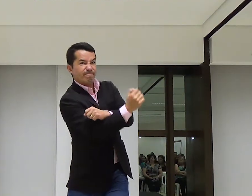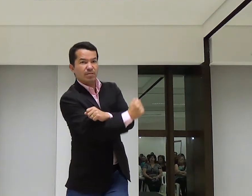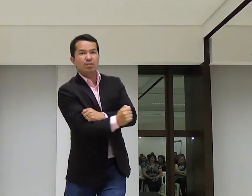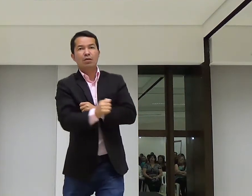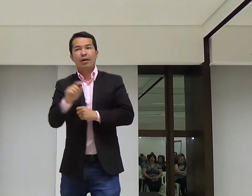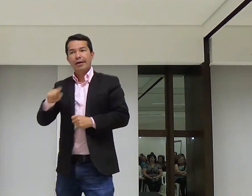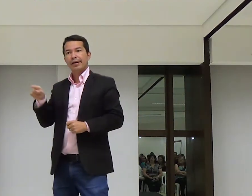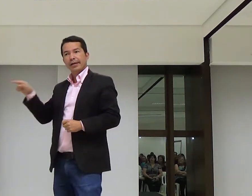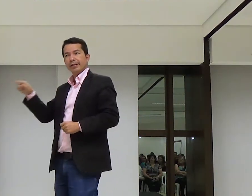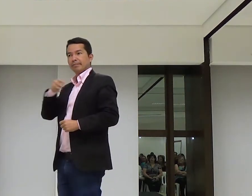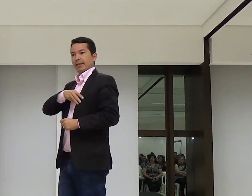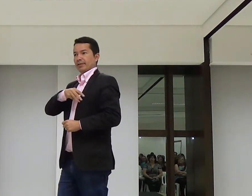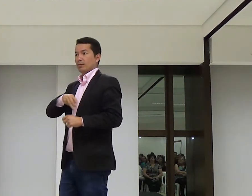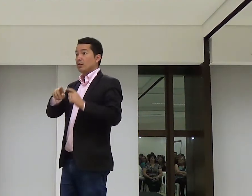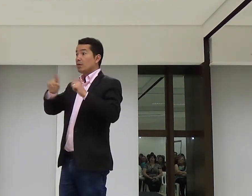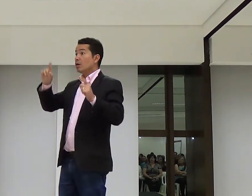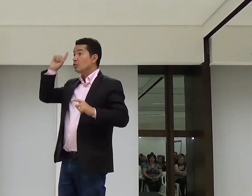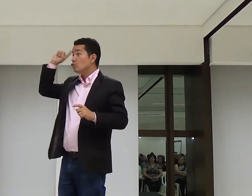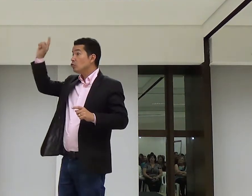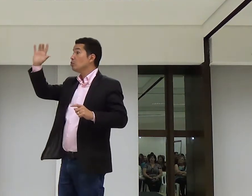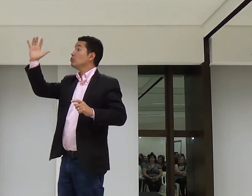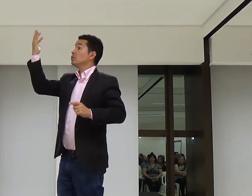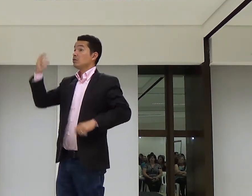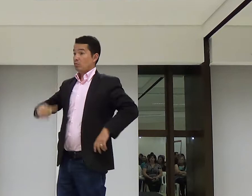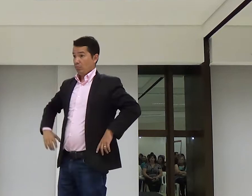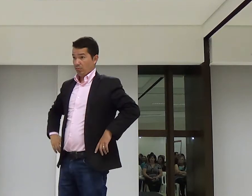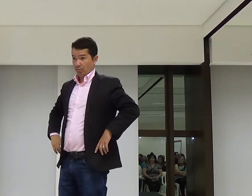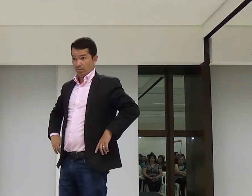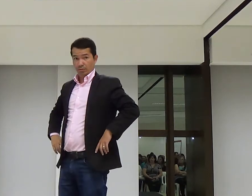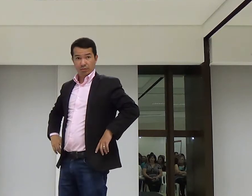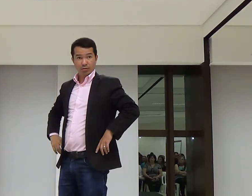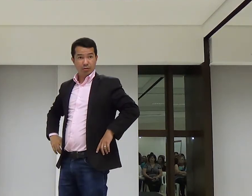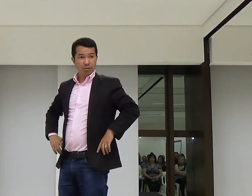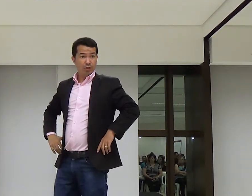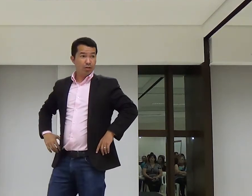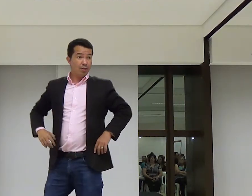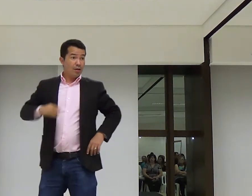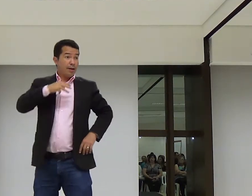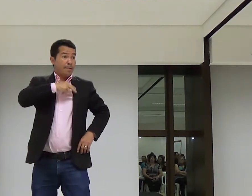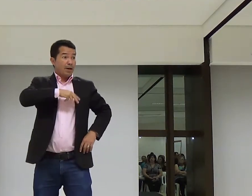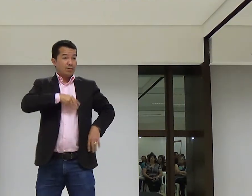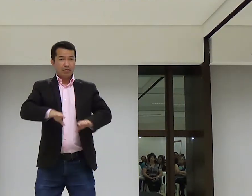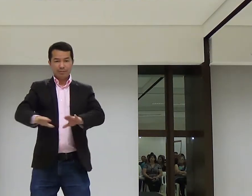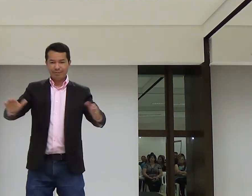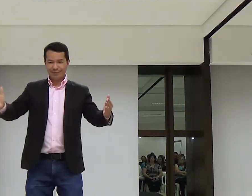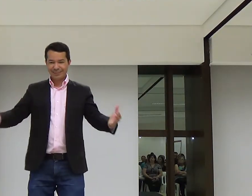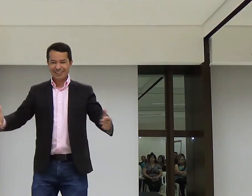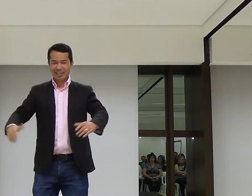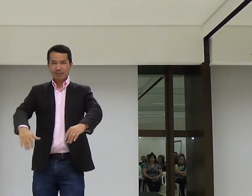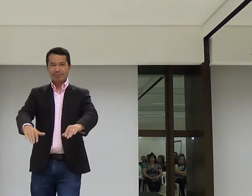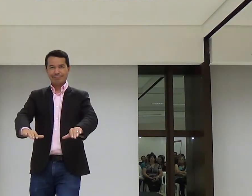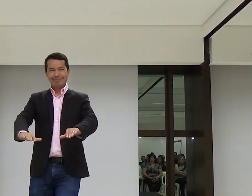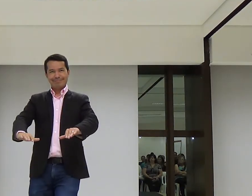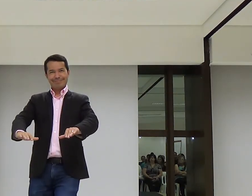que recebe, pega o dinheiro das pessoas. Mas o que aconteceu com Mateus? Mateus está